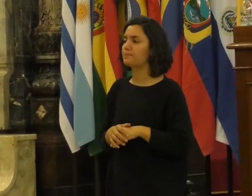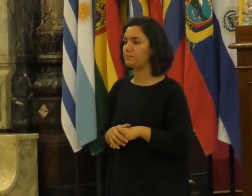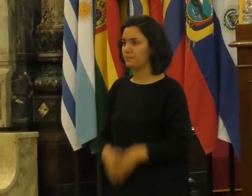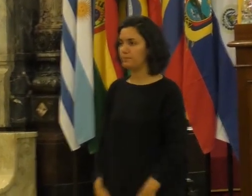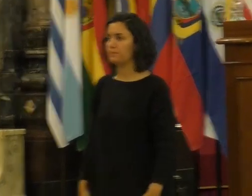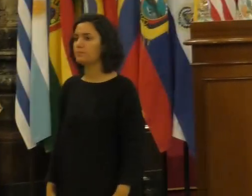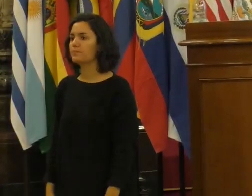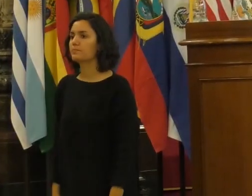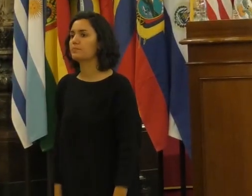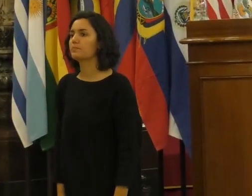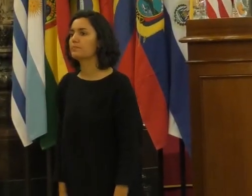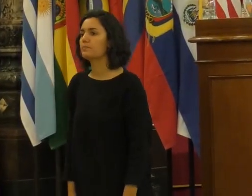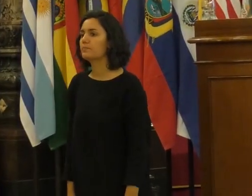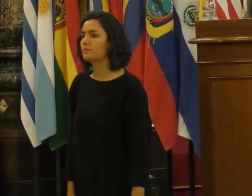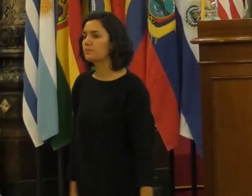Bueno,